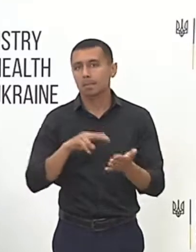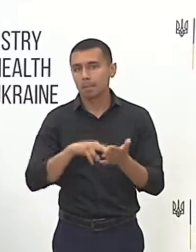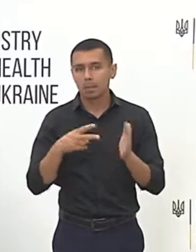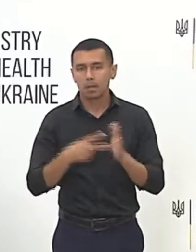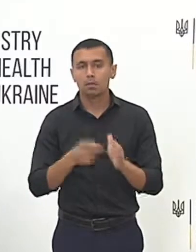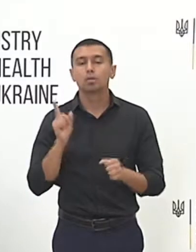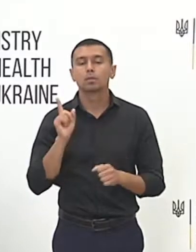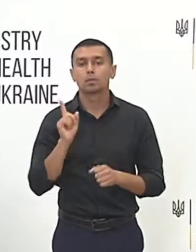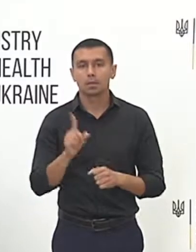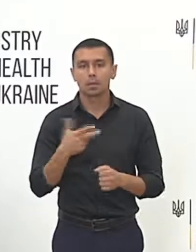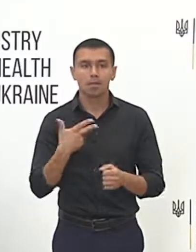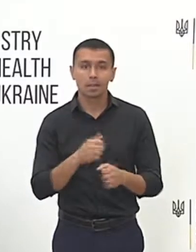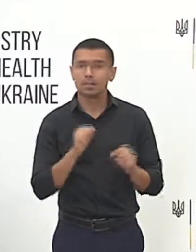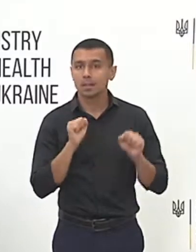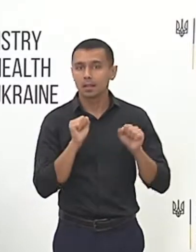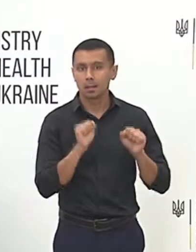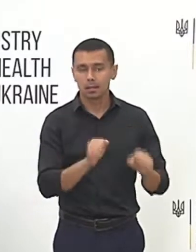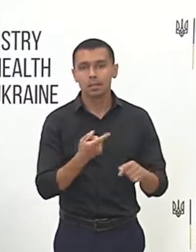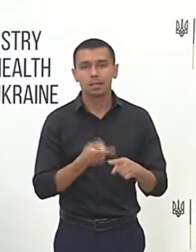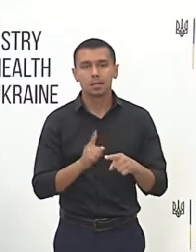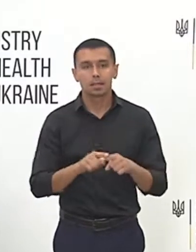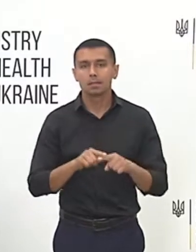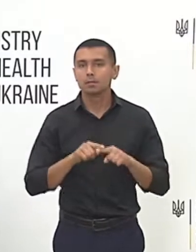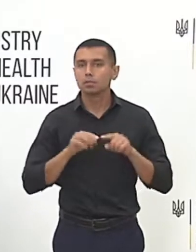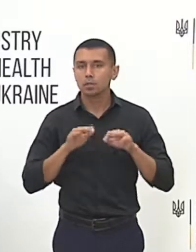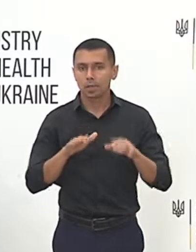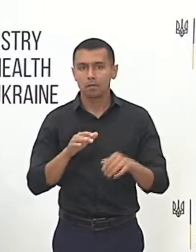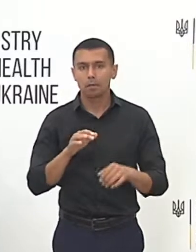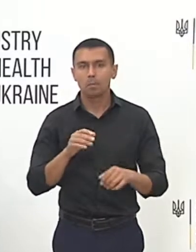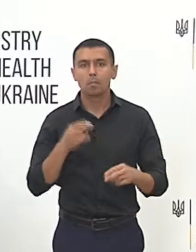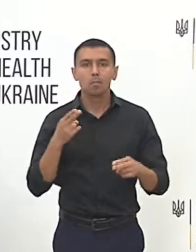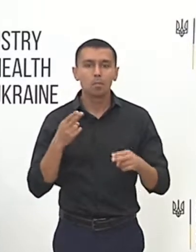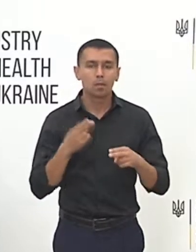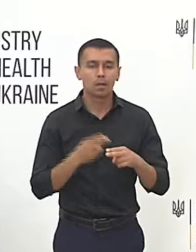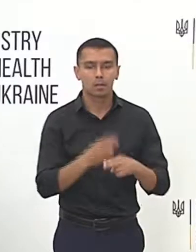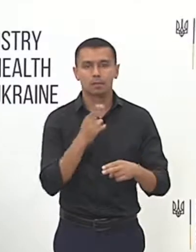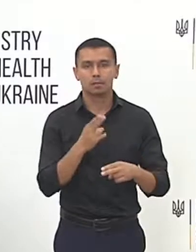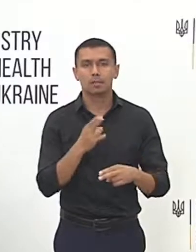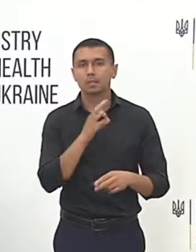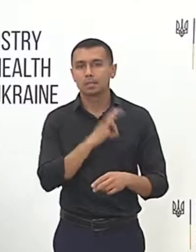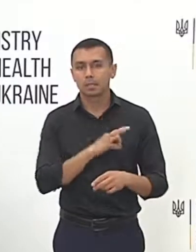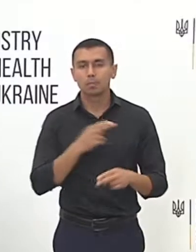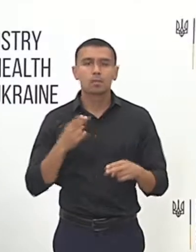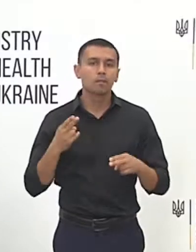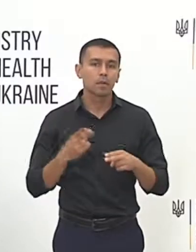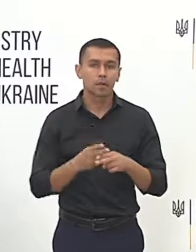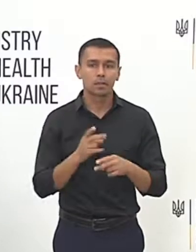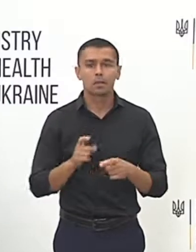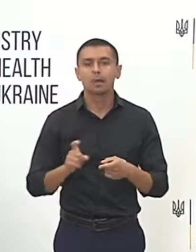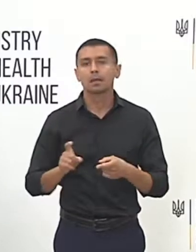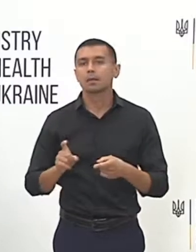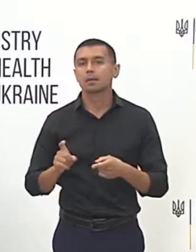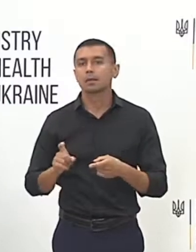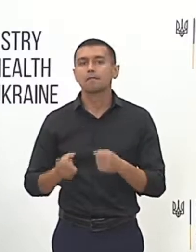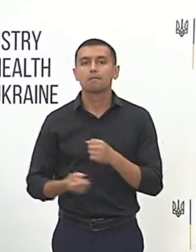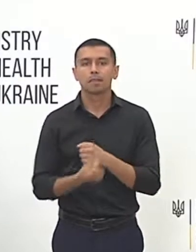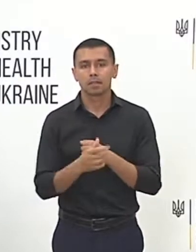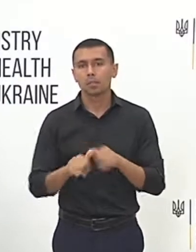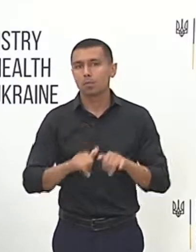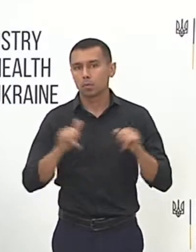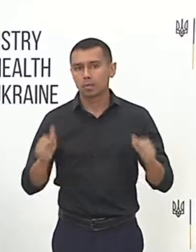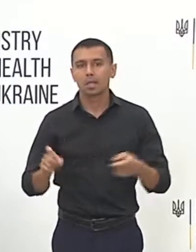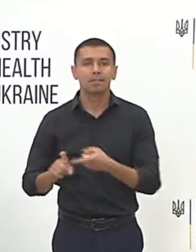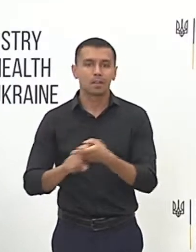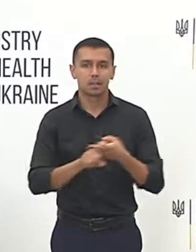планом, оскільки вакцинація – це дієвий профілактичний засіб профілактики виникнення і